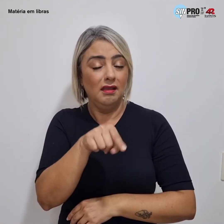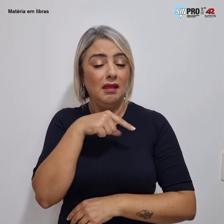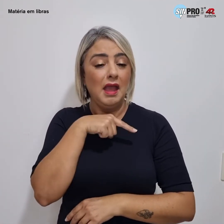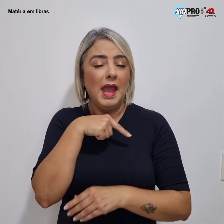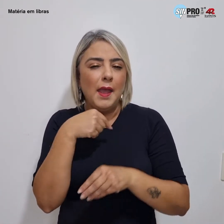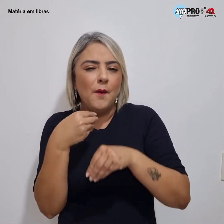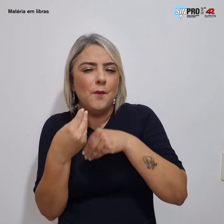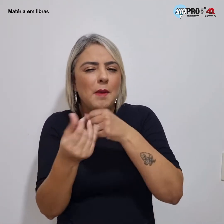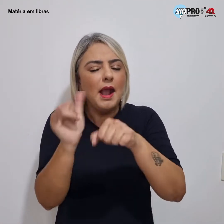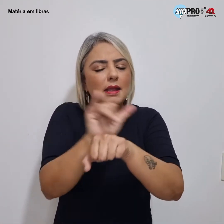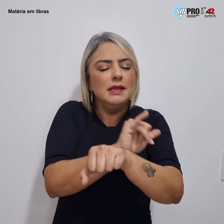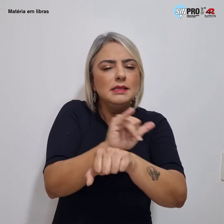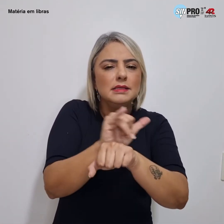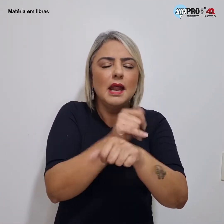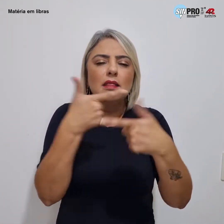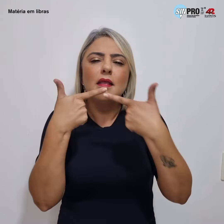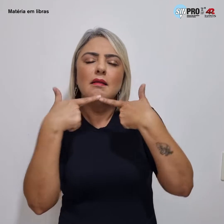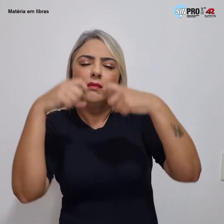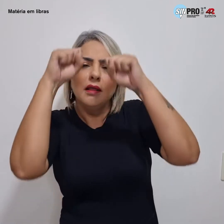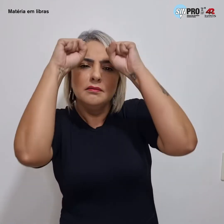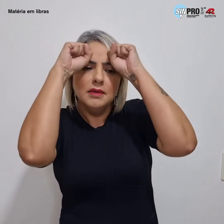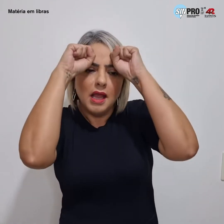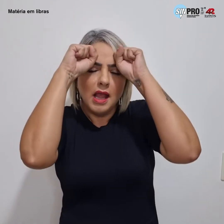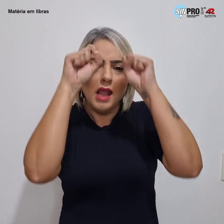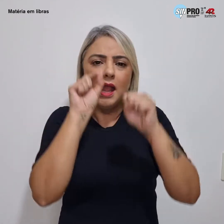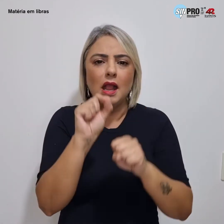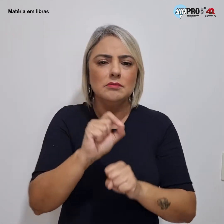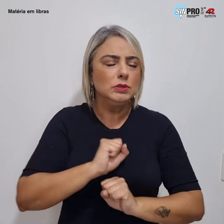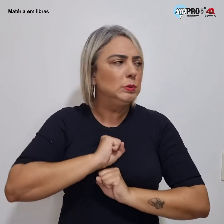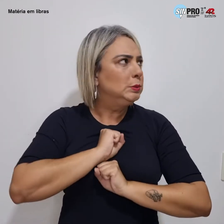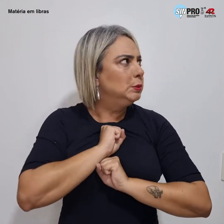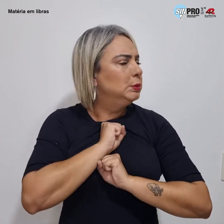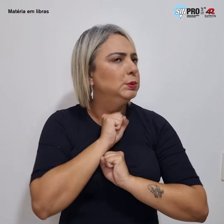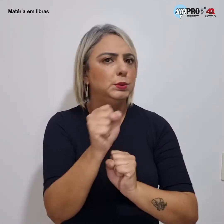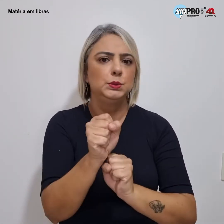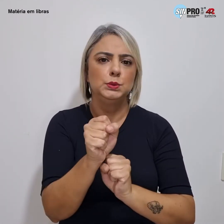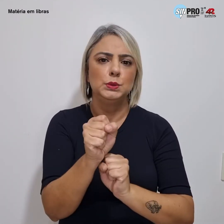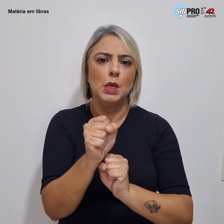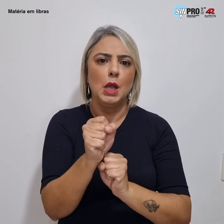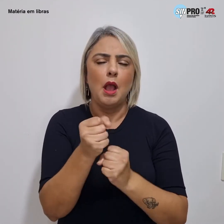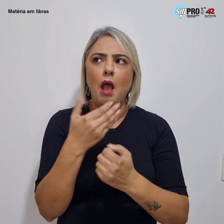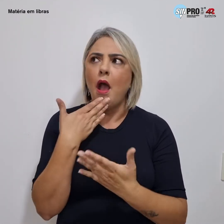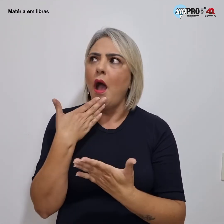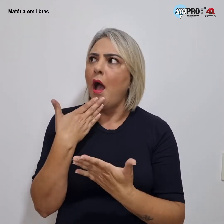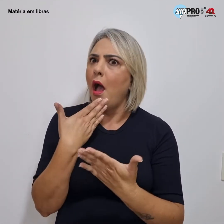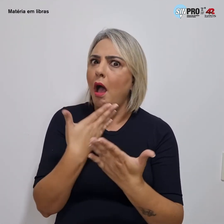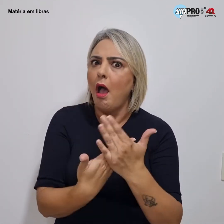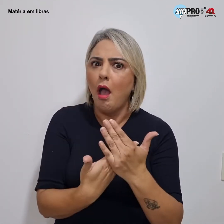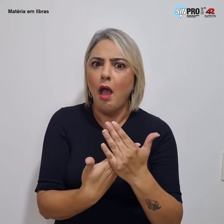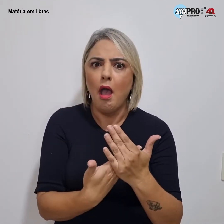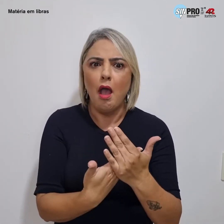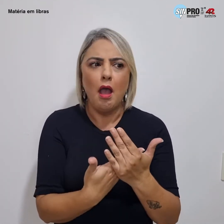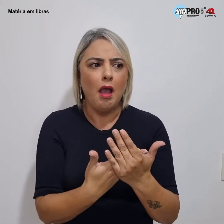de uma manobra na linguagem para causar indignação, perplexidade,